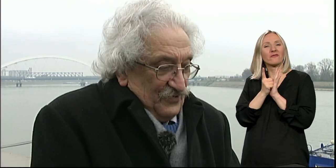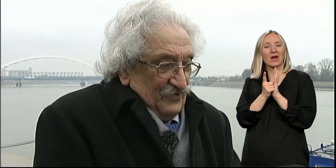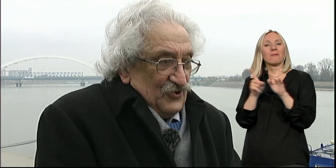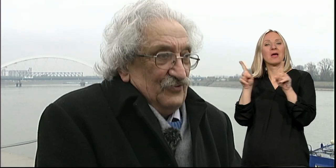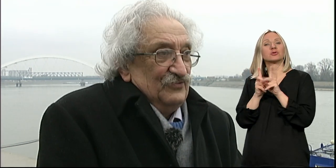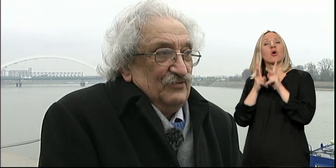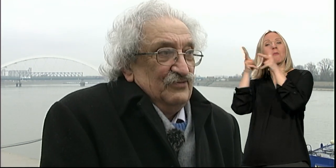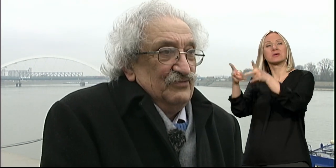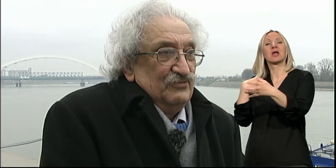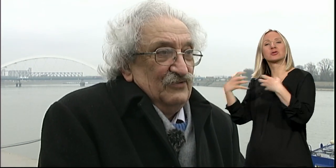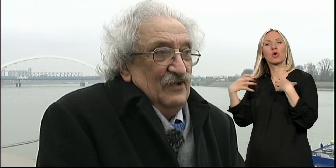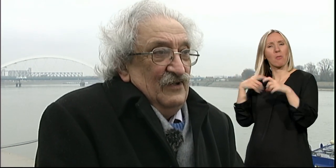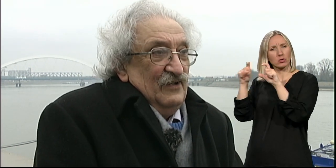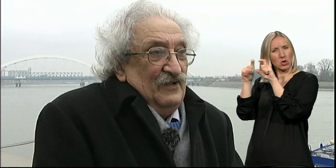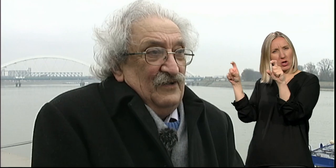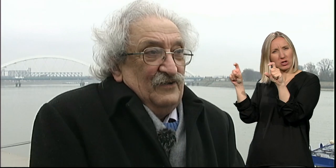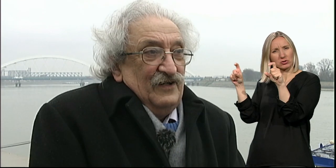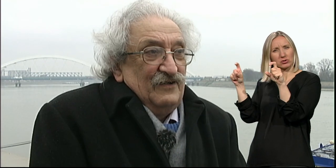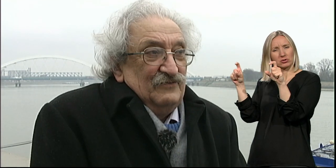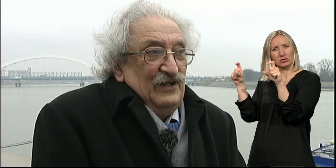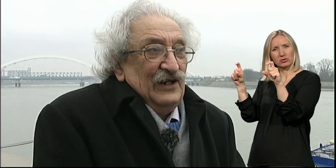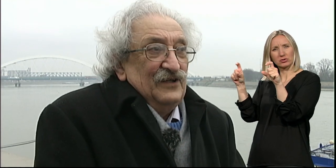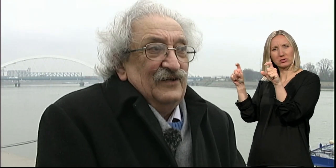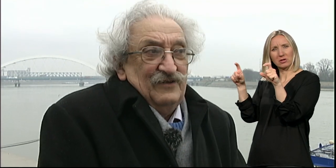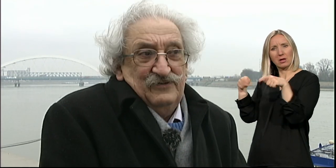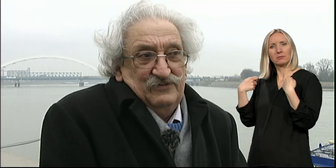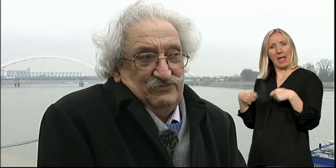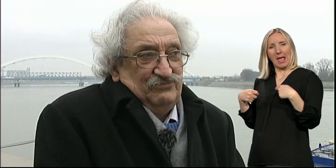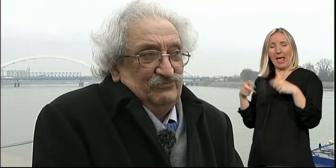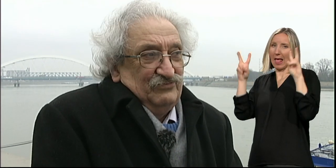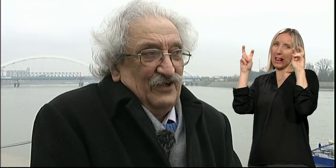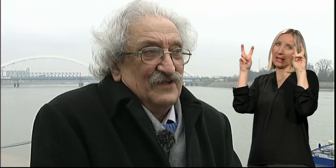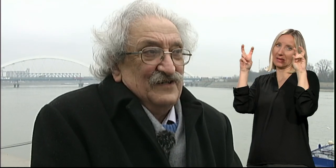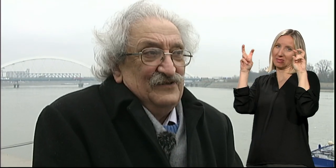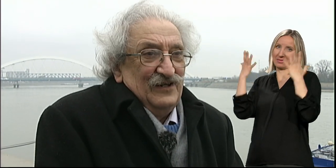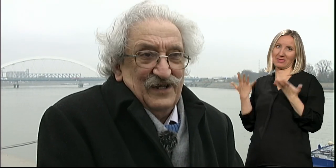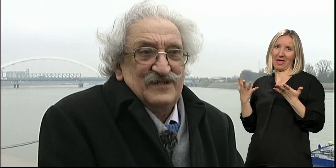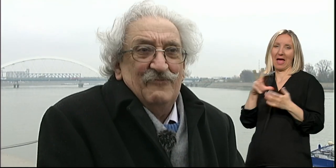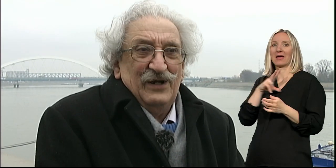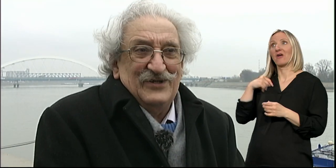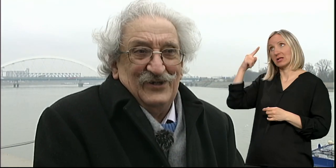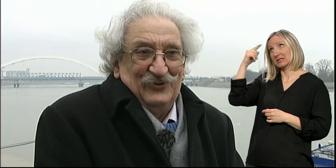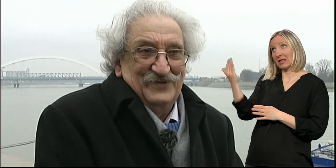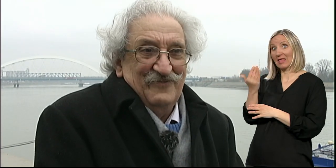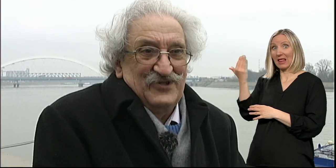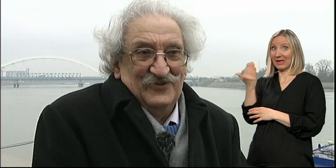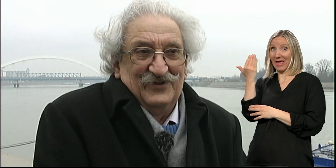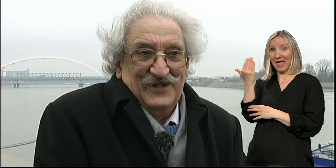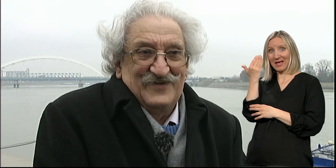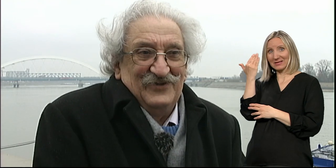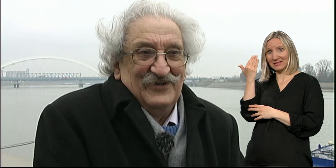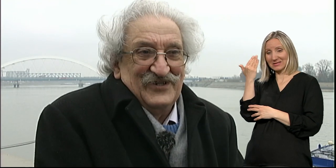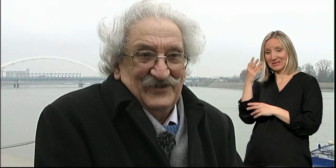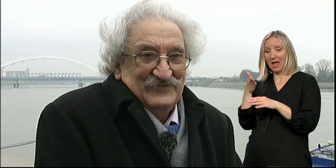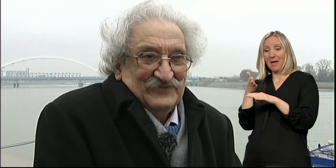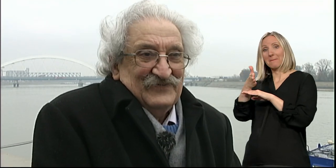Mostarskom pozorištu ta elita hrvatske inteligencije pređe tu zamišljenu